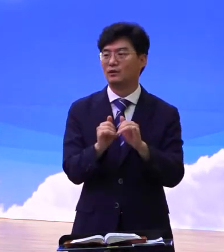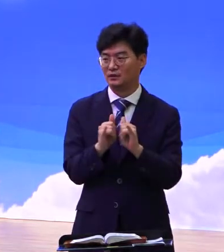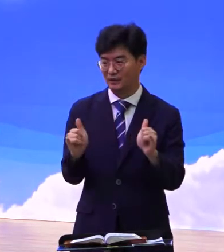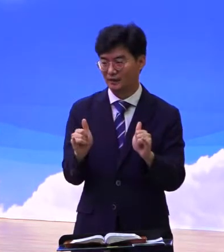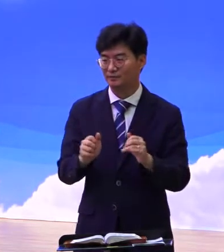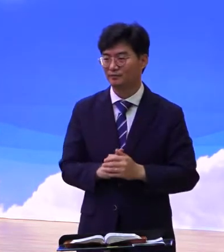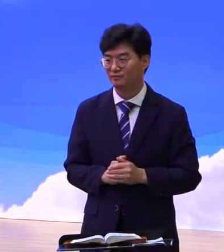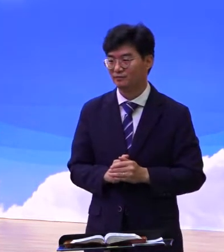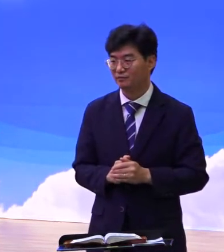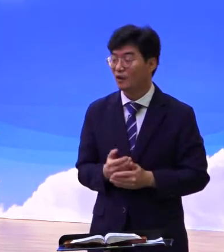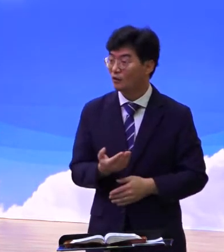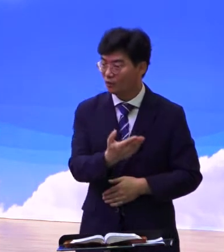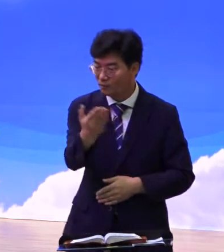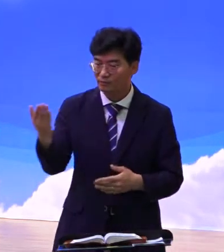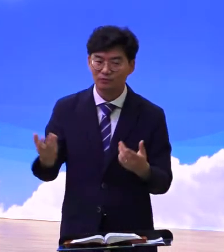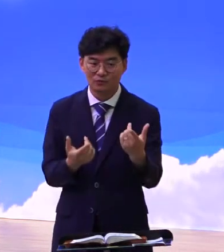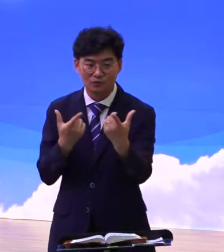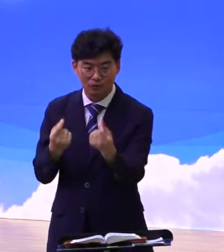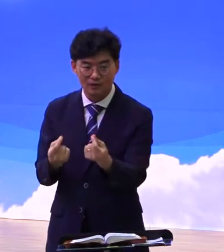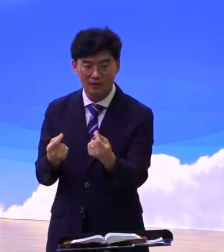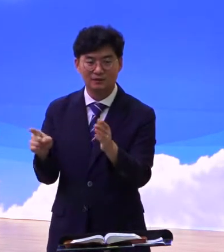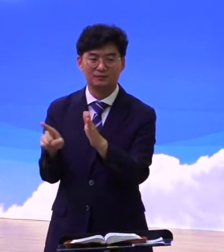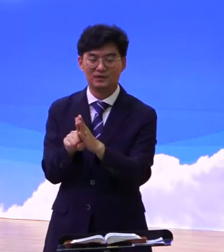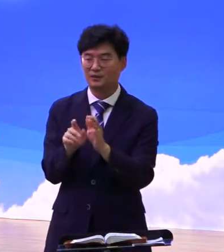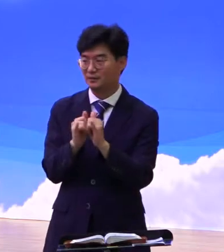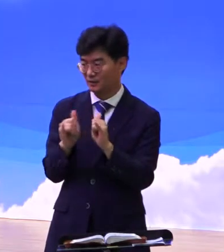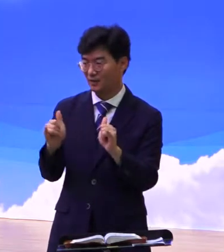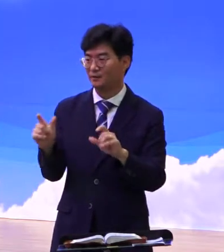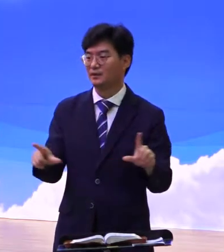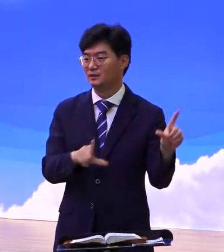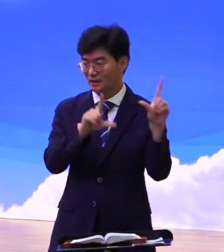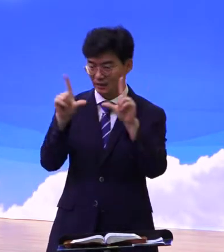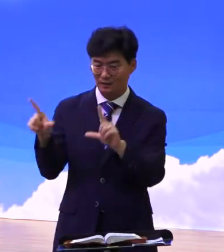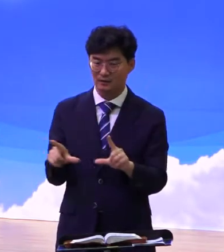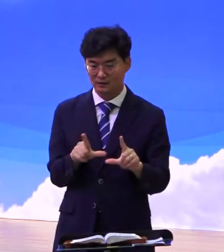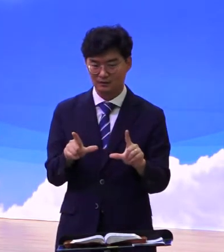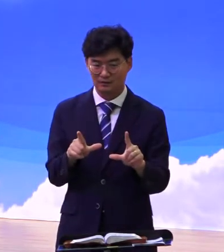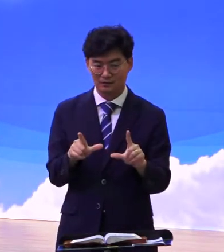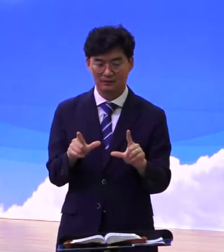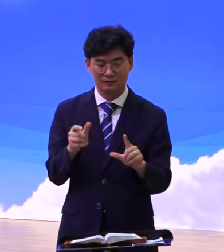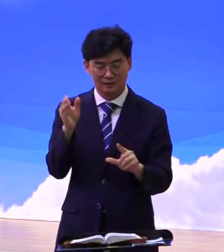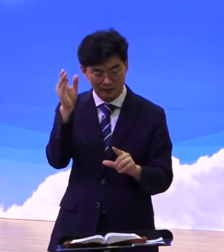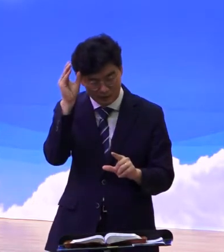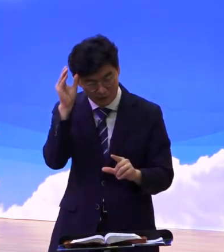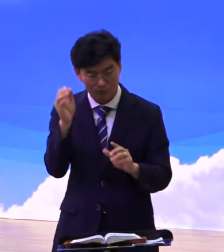여러분들이 이런 믿음의 삶을 살아가기를 소망합니다.